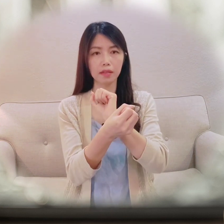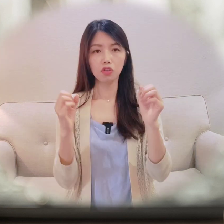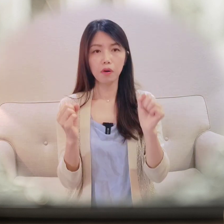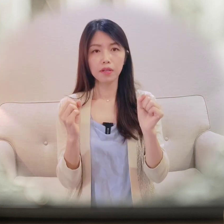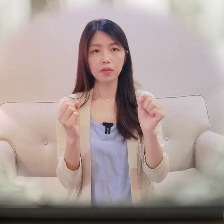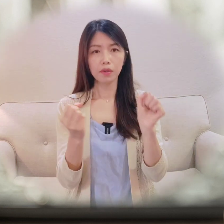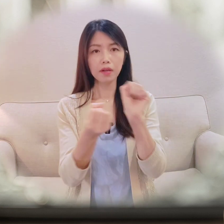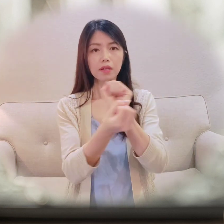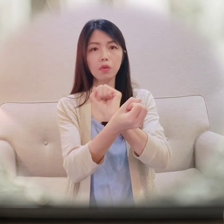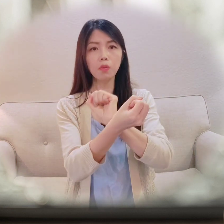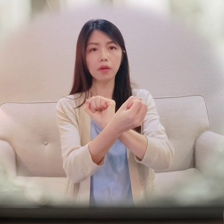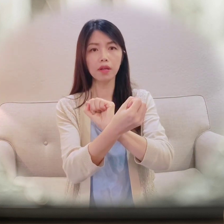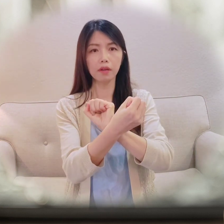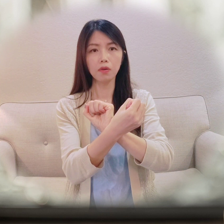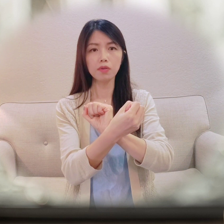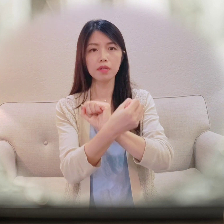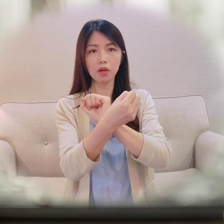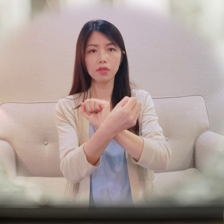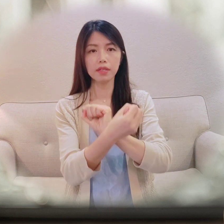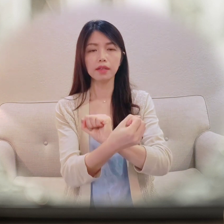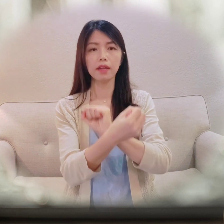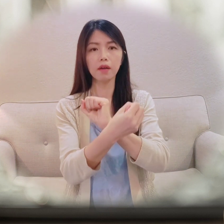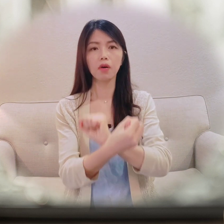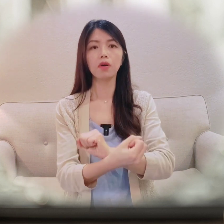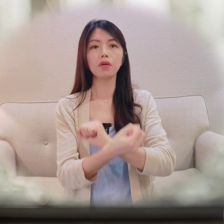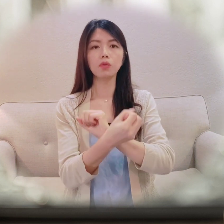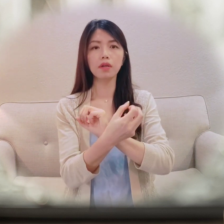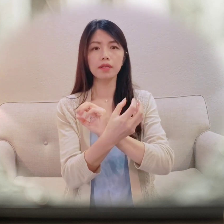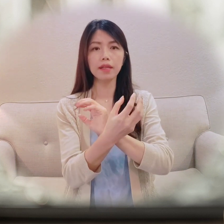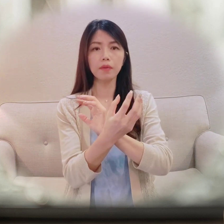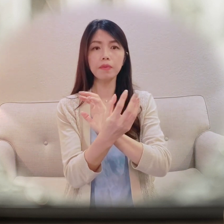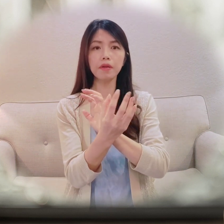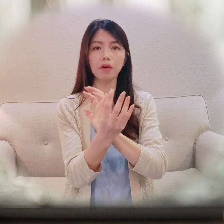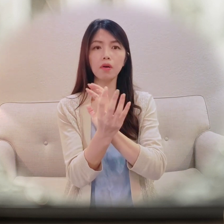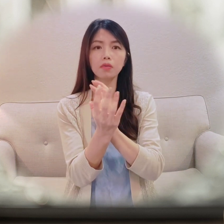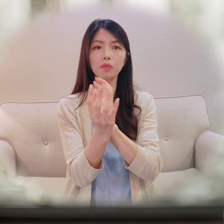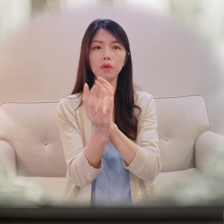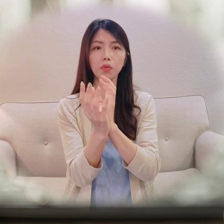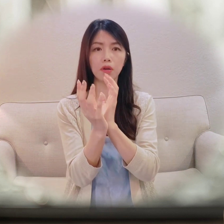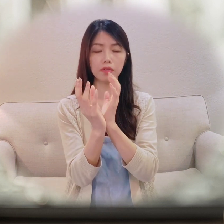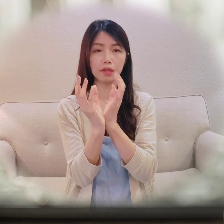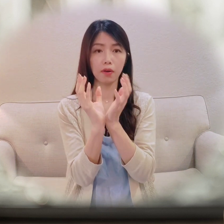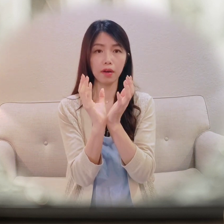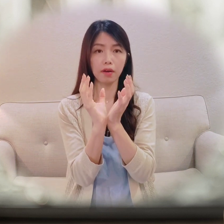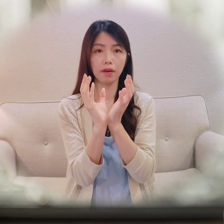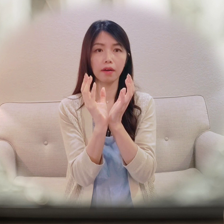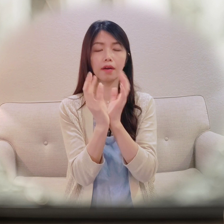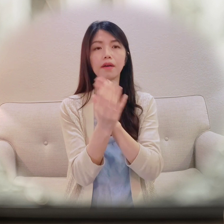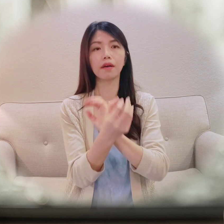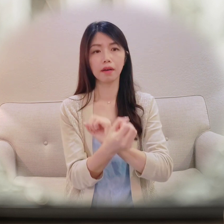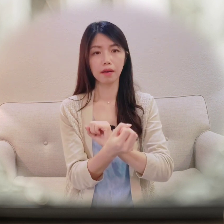피었다 지는 주먹진 이 손을 손목끼리 이렇게 크로스를 시켜주신 이 상태에서 손을 이렇게 살짝 피면서 손목을 돌려주시는 거예요.